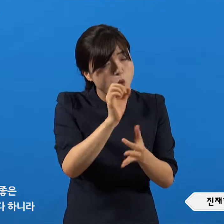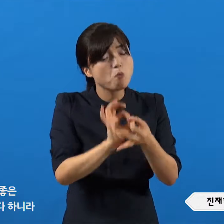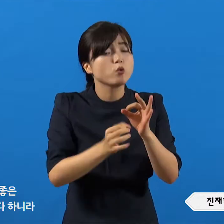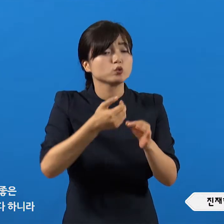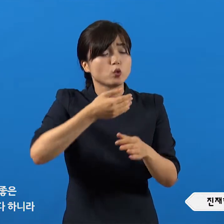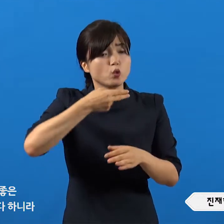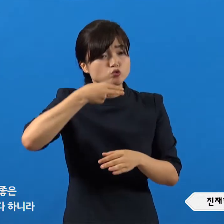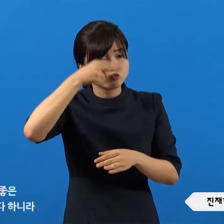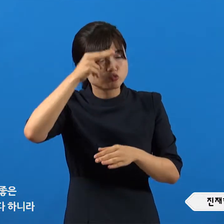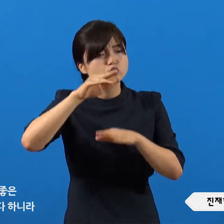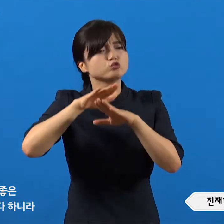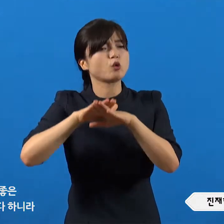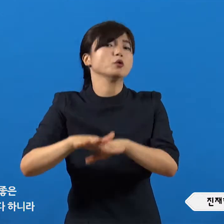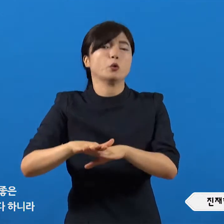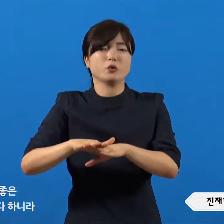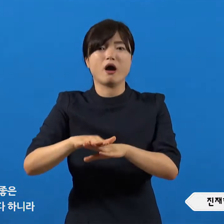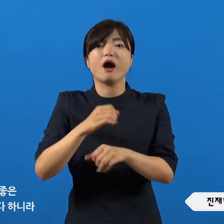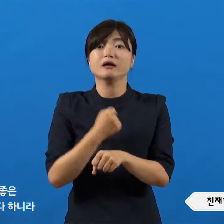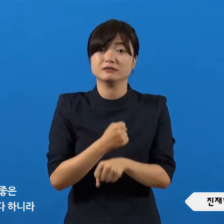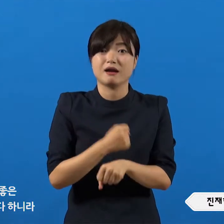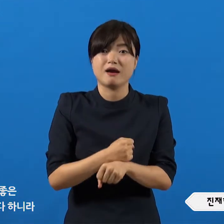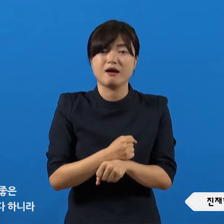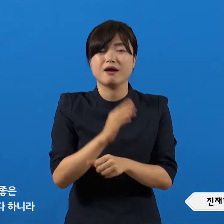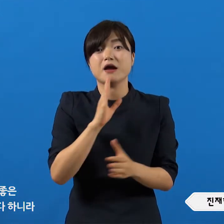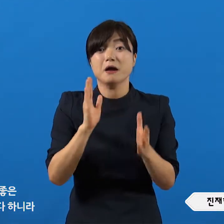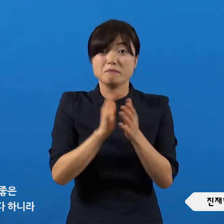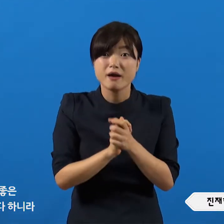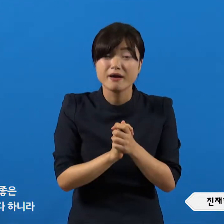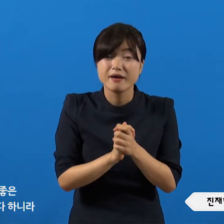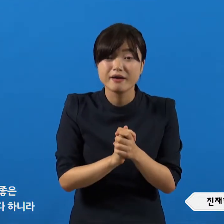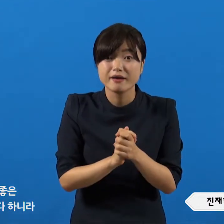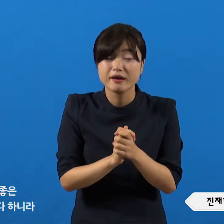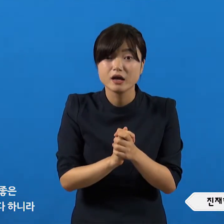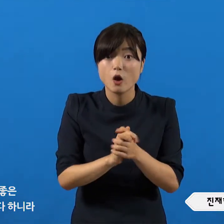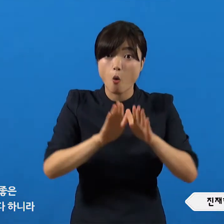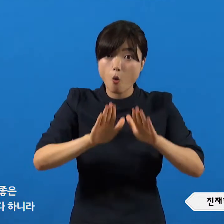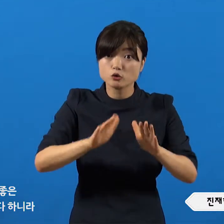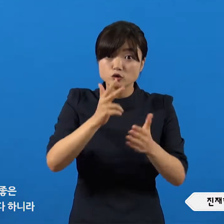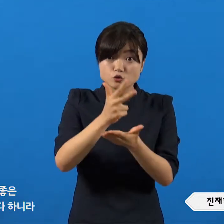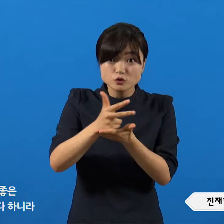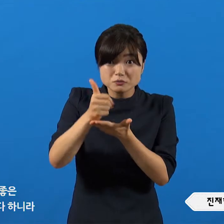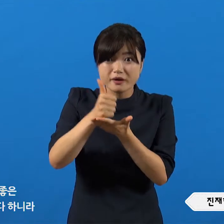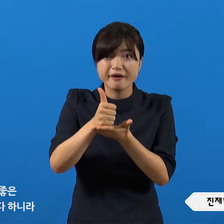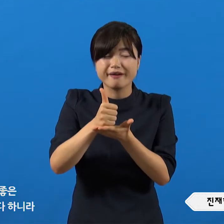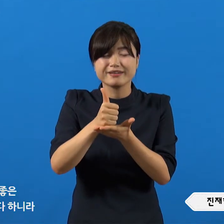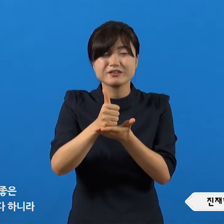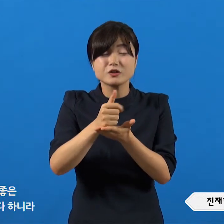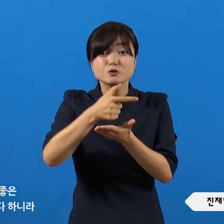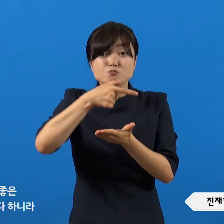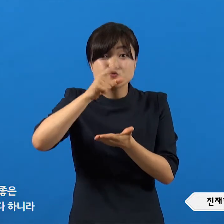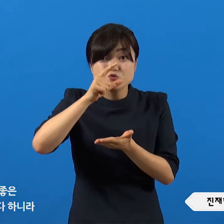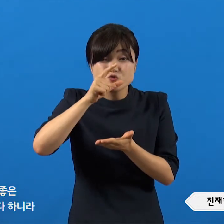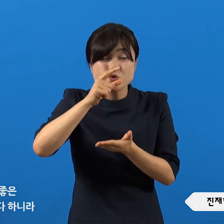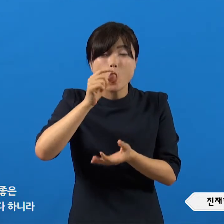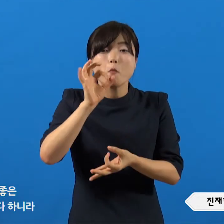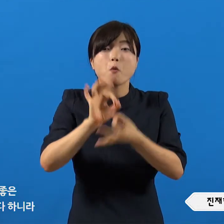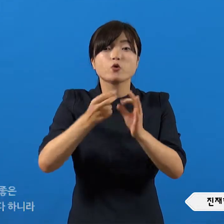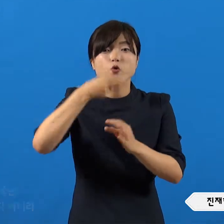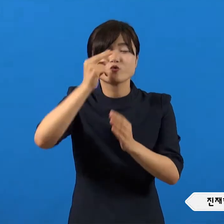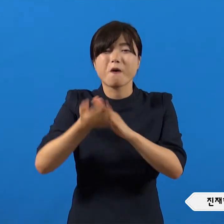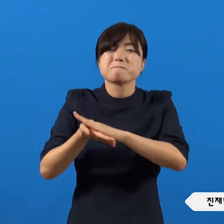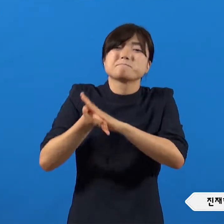포도주를 두었도다 하니라. 아멘. 오늘 주님께서 그 물을 포도주로